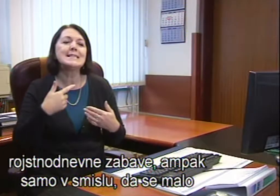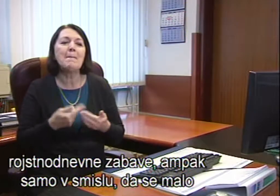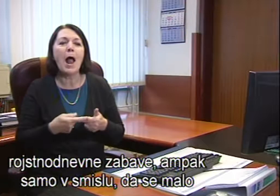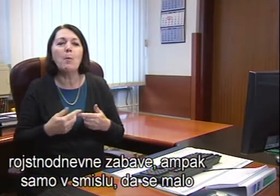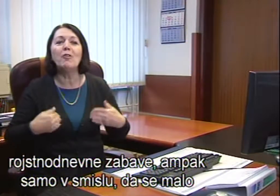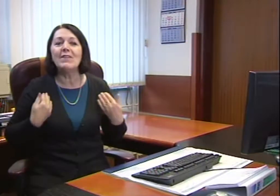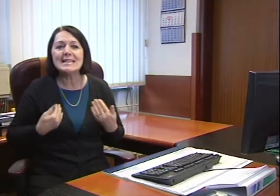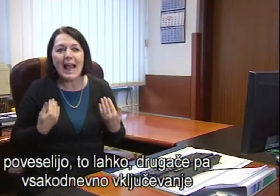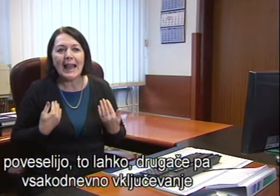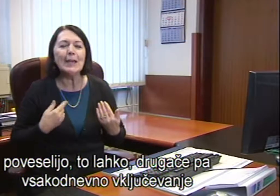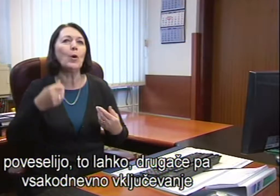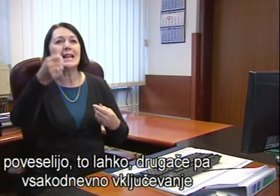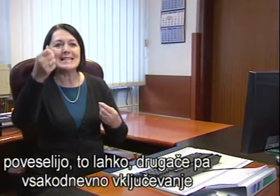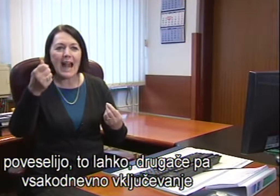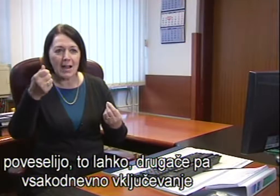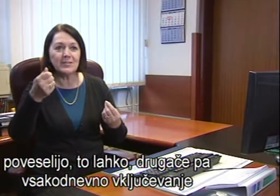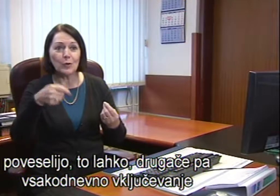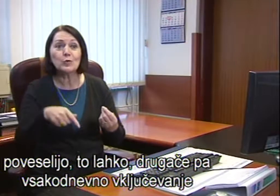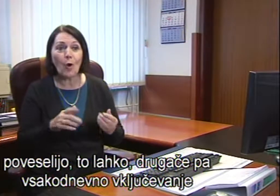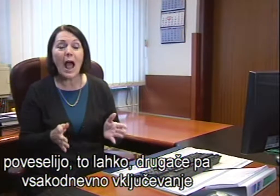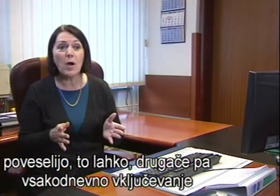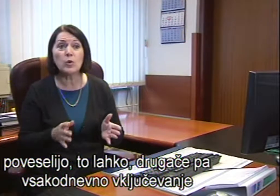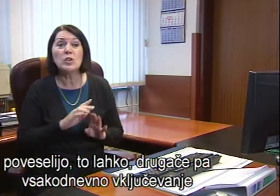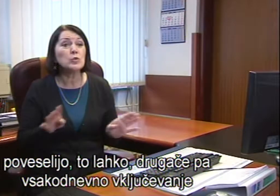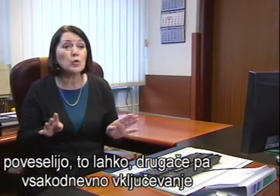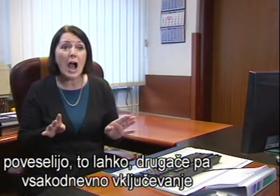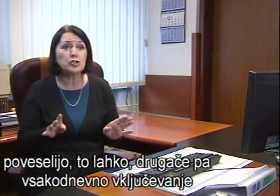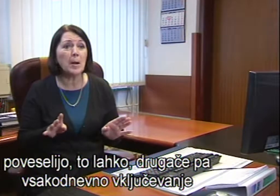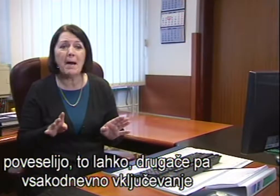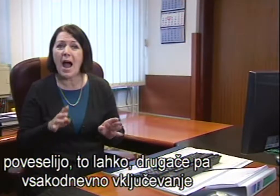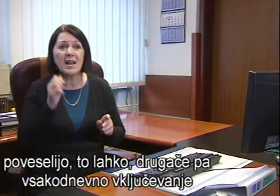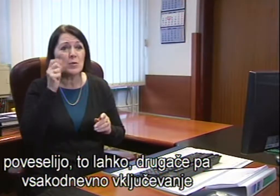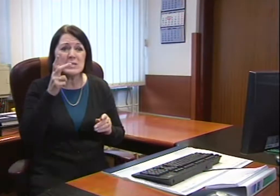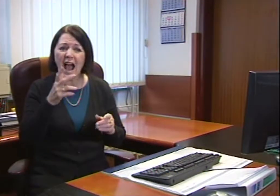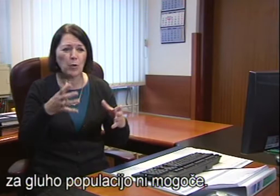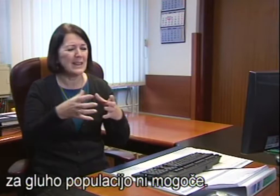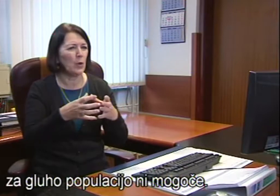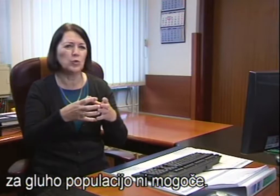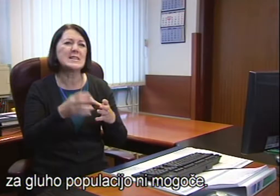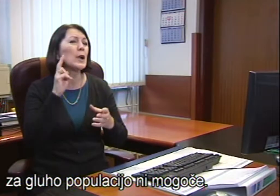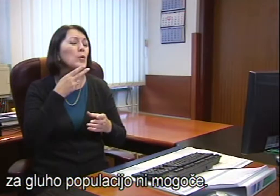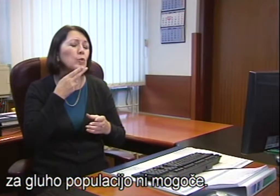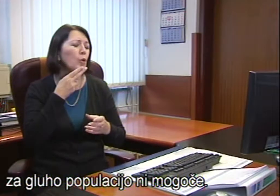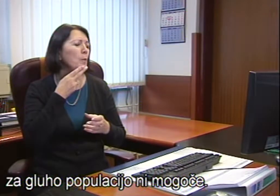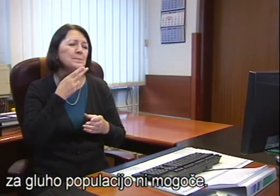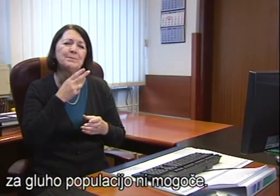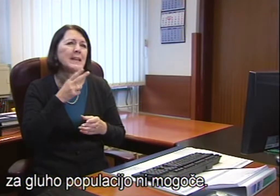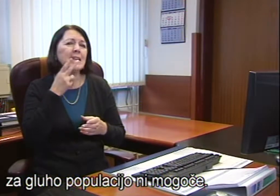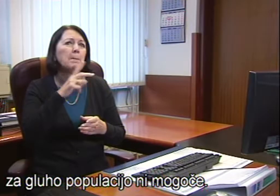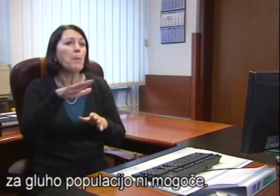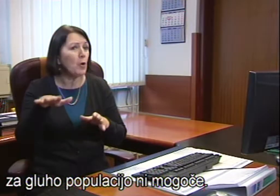smislu, da se malo poveselijo, da zdravijo. To lahko, drugače pa vsakodnevno za